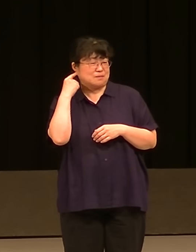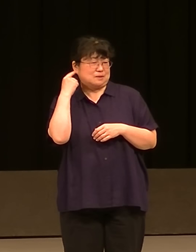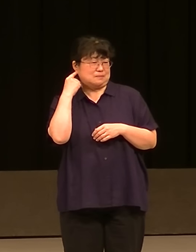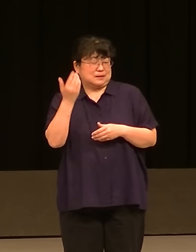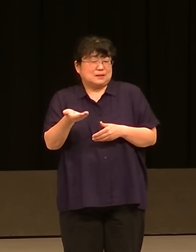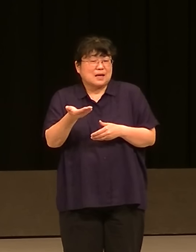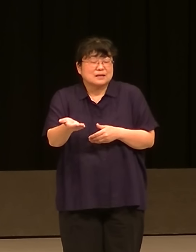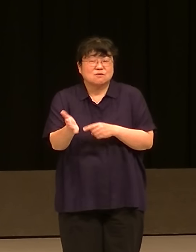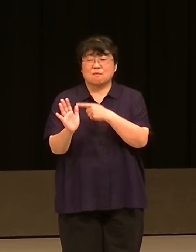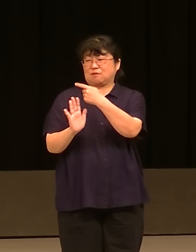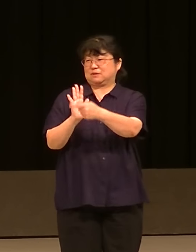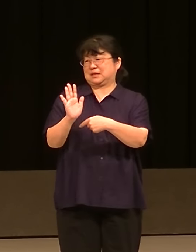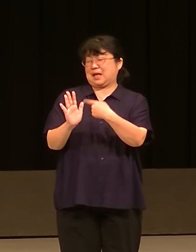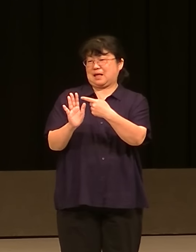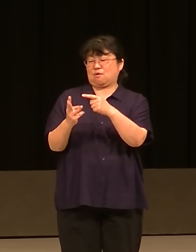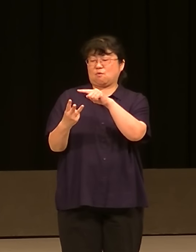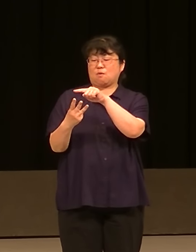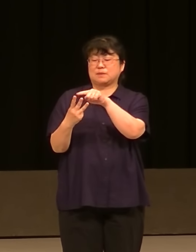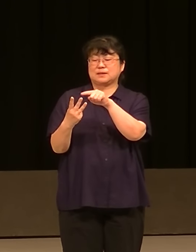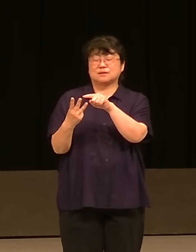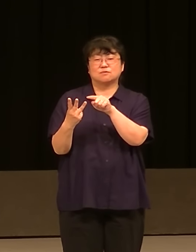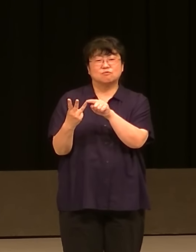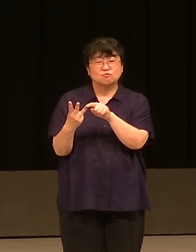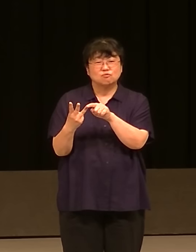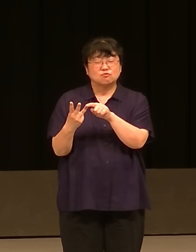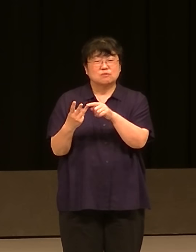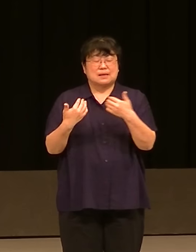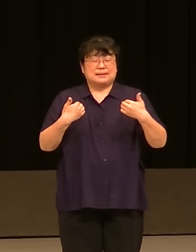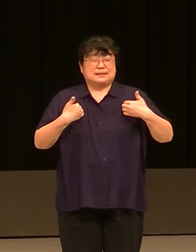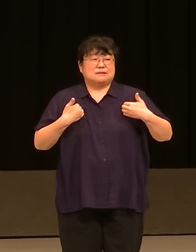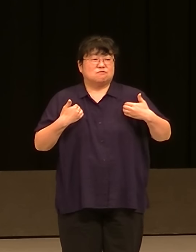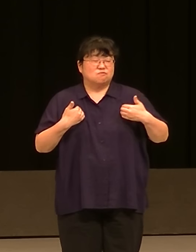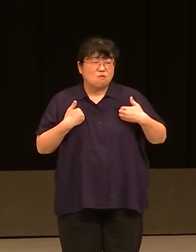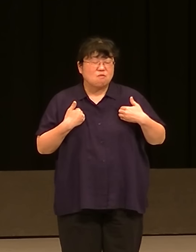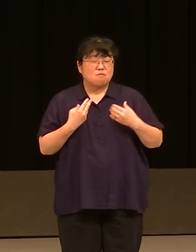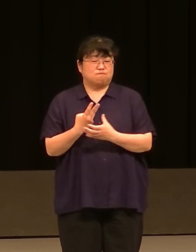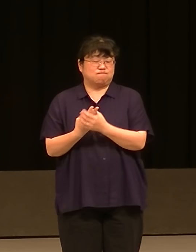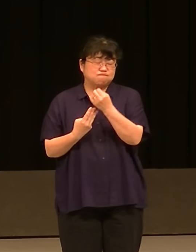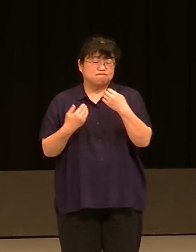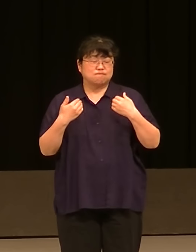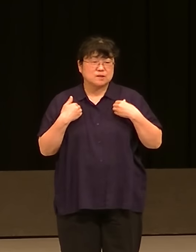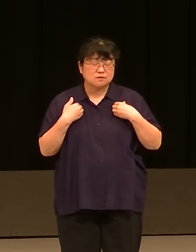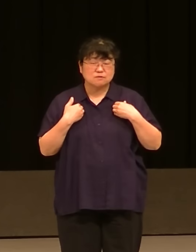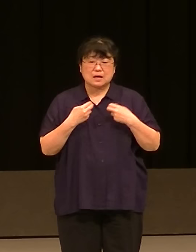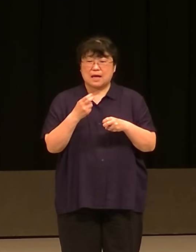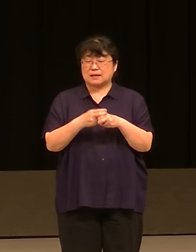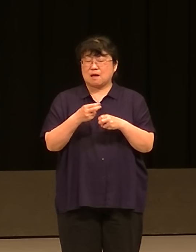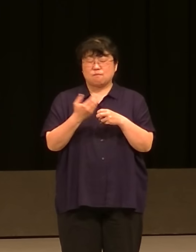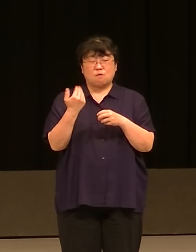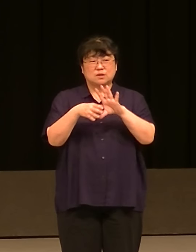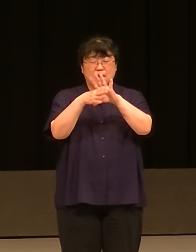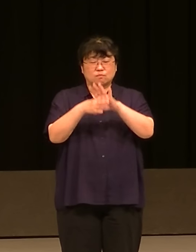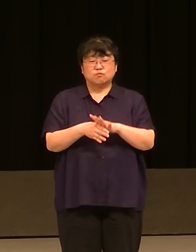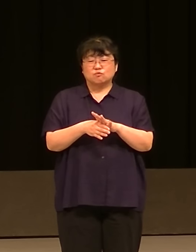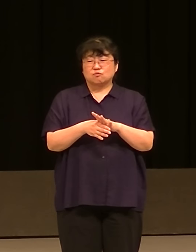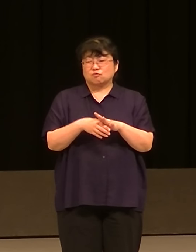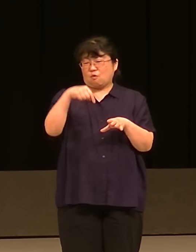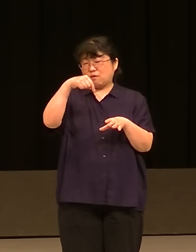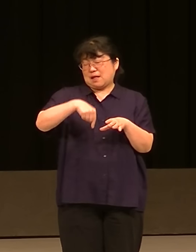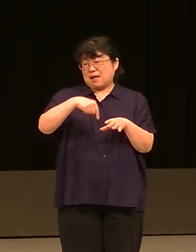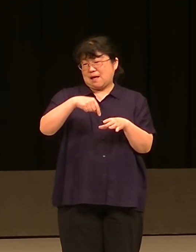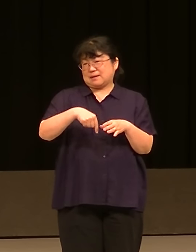し伸べる手、この3つのものがなくちゃダメだということも、この憲法全文のメッセージに今の中